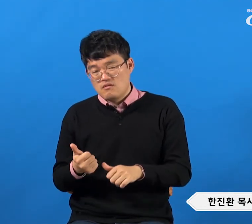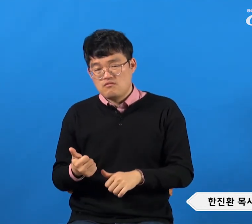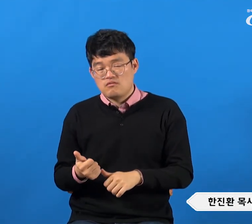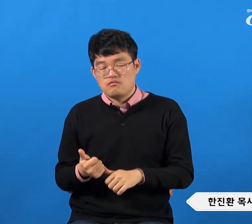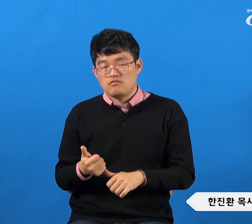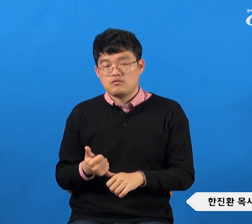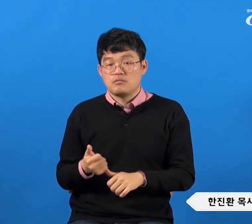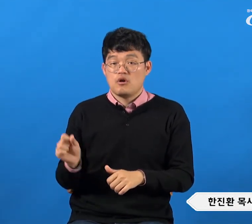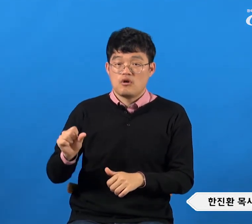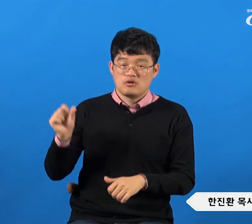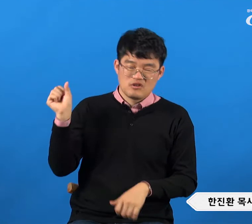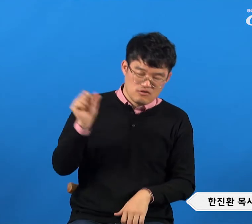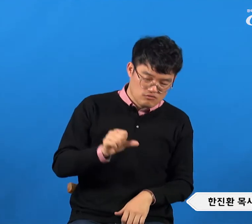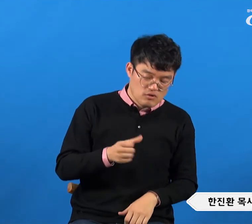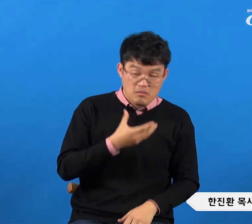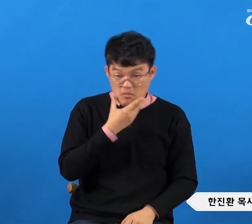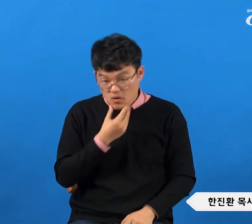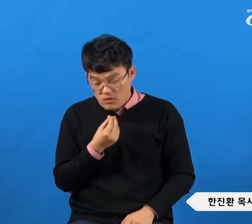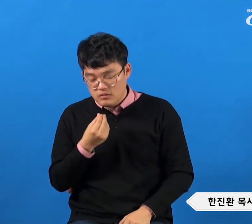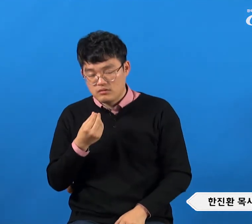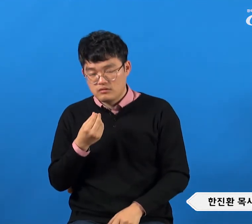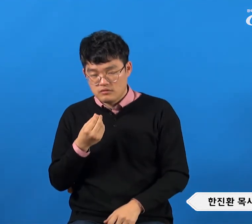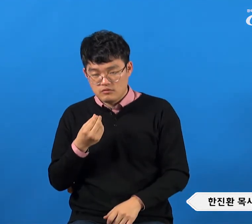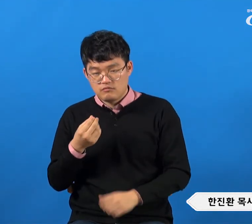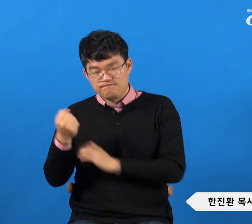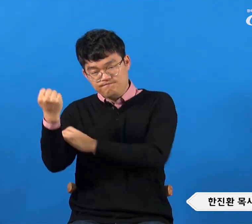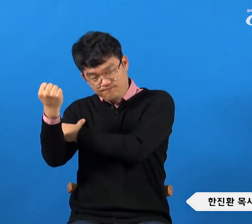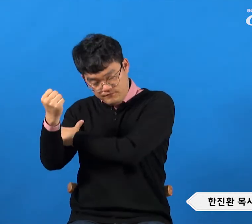계시는 그 하나님께 감사해야 됩니다.